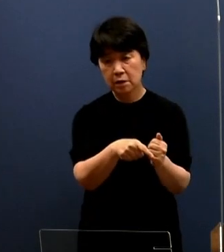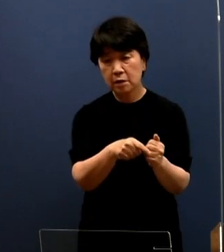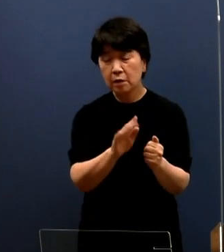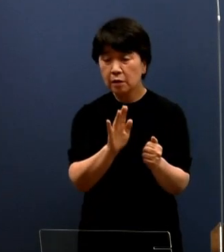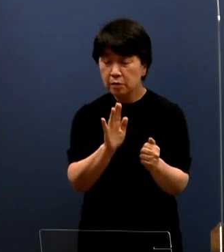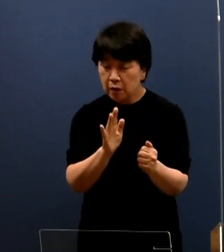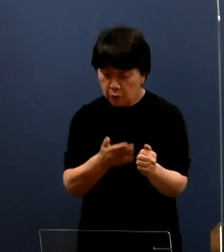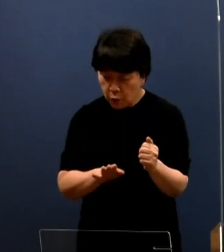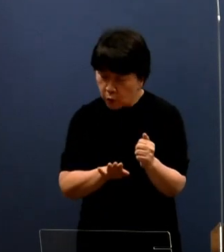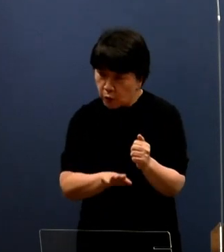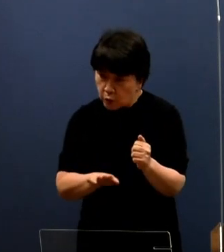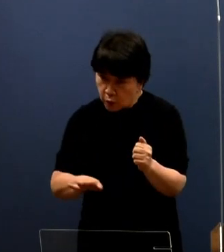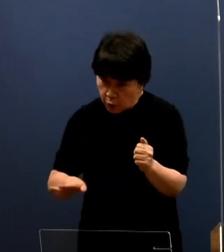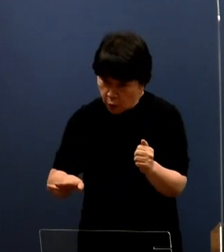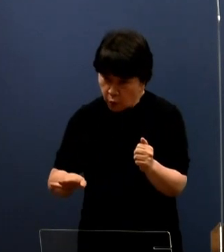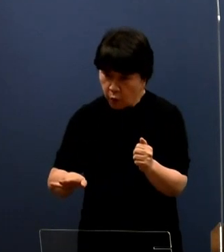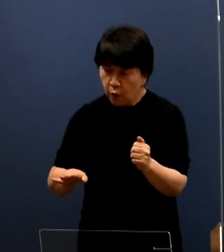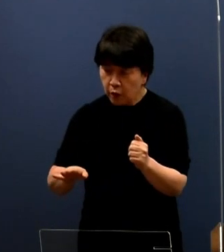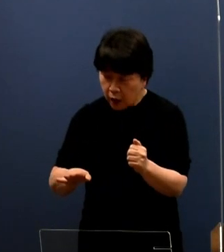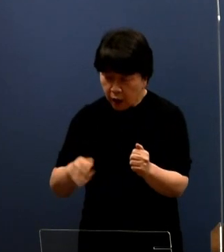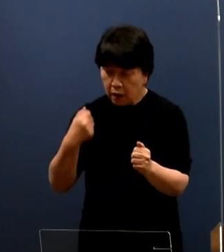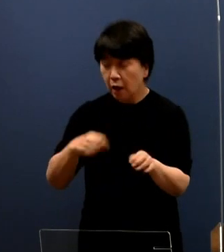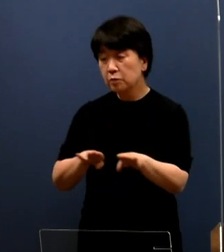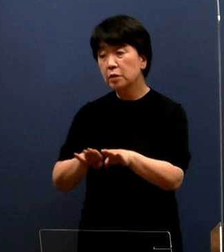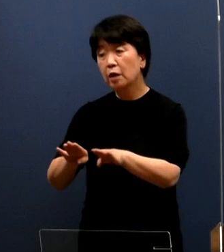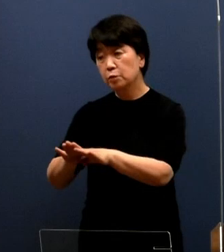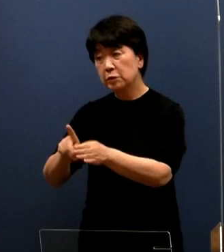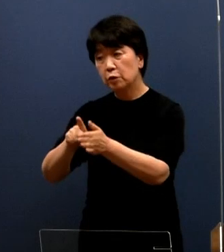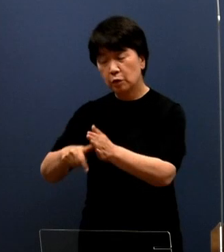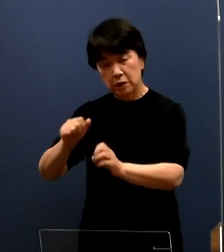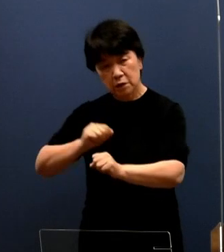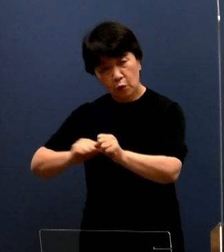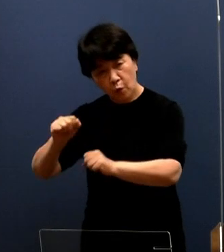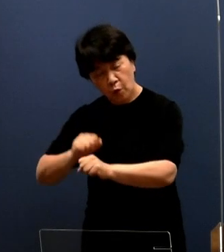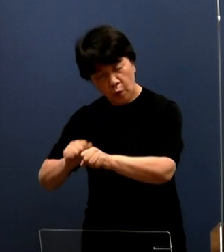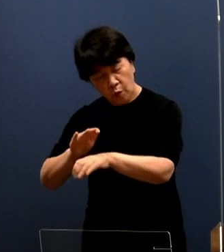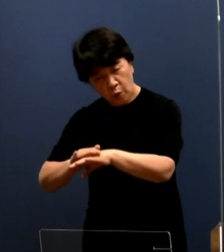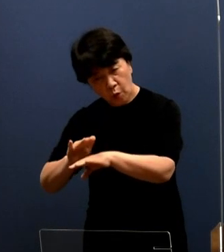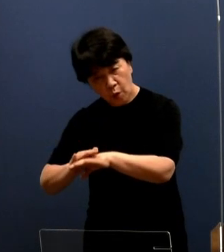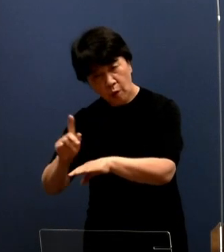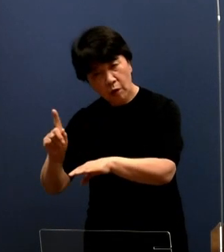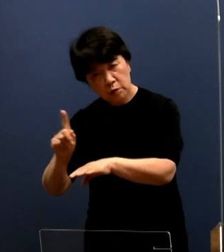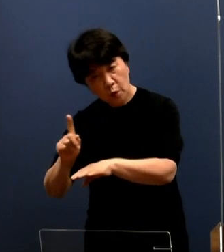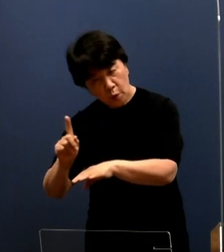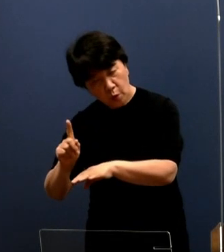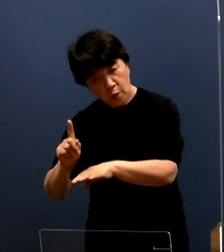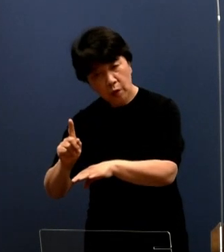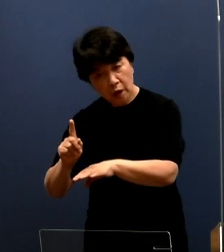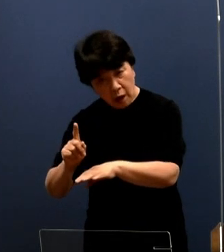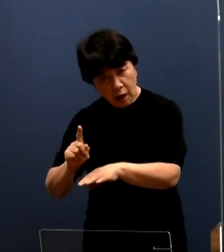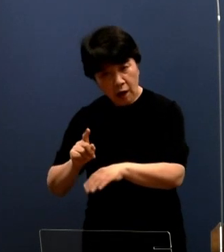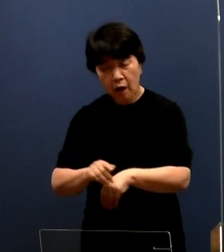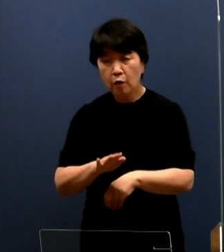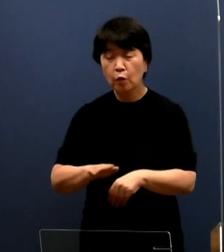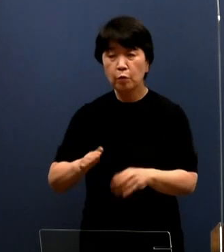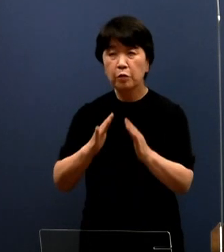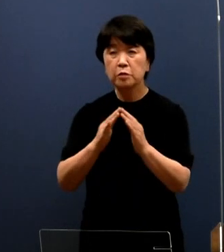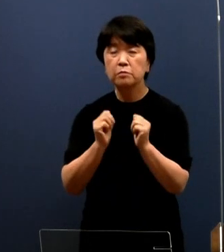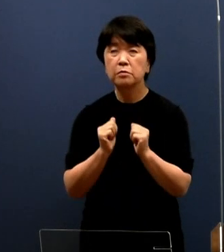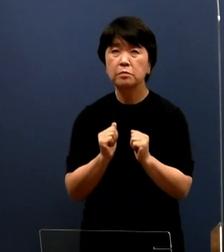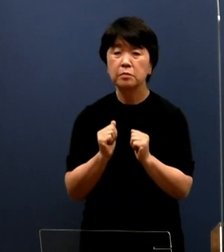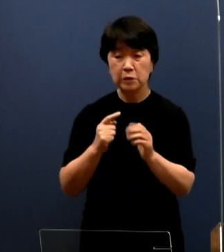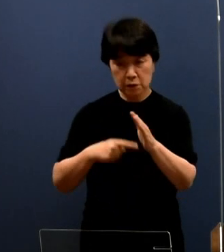がその休みの中でどういう行動をするかということで、それは子どもさんがずっと家にいるわけではない